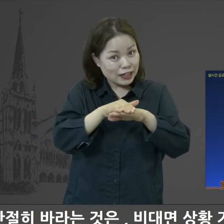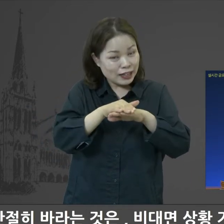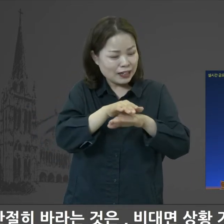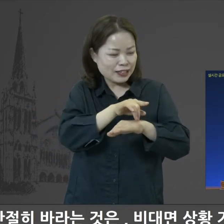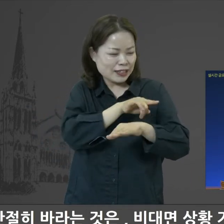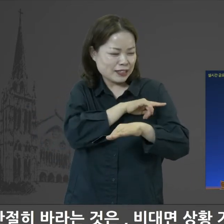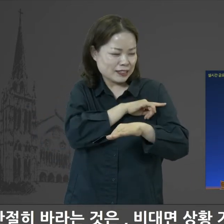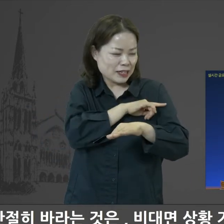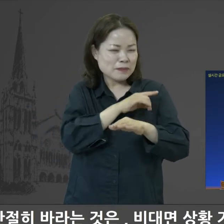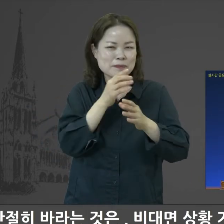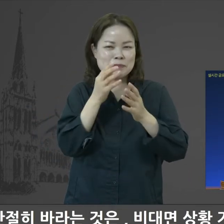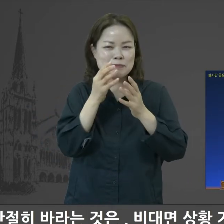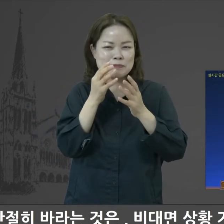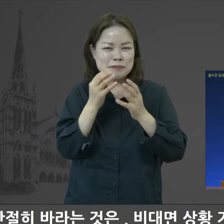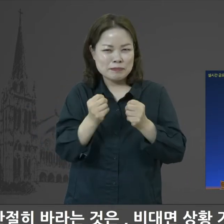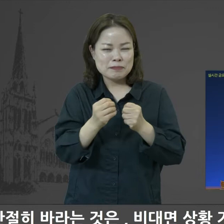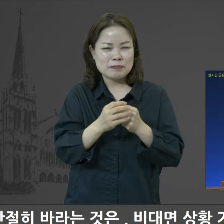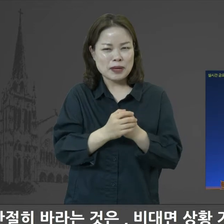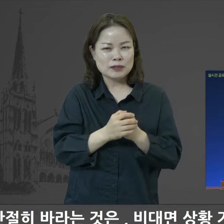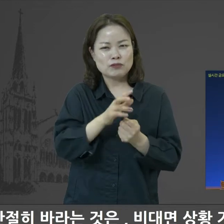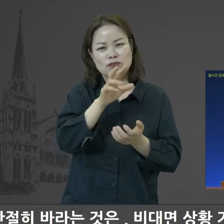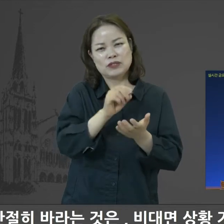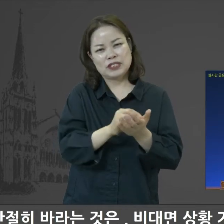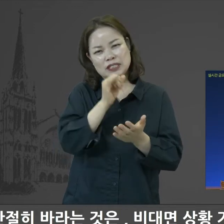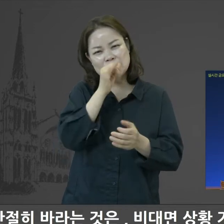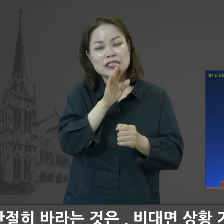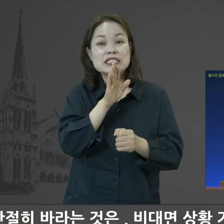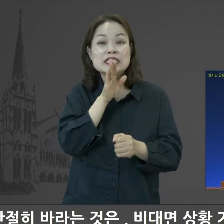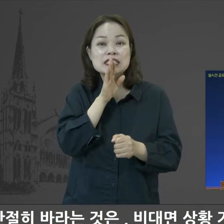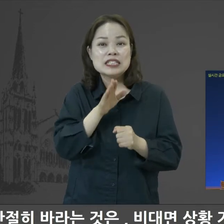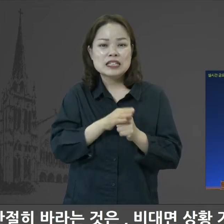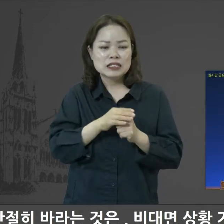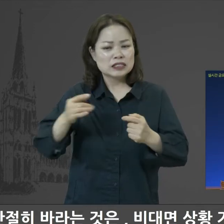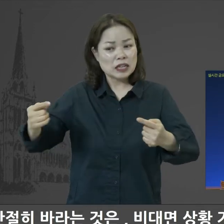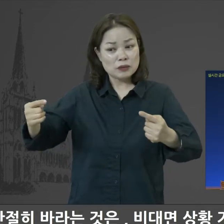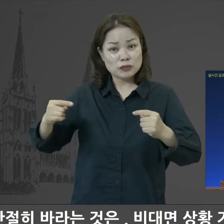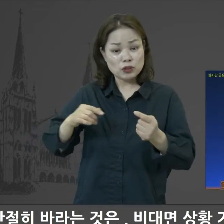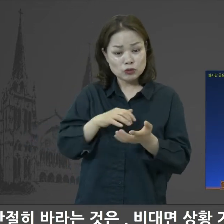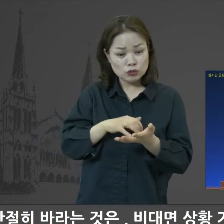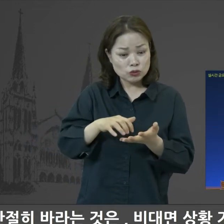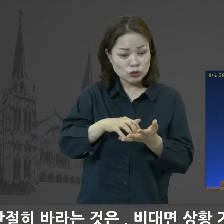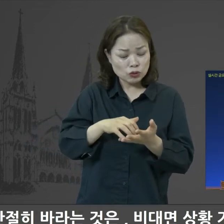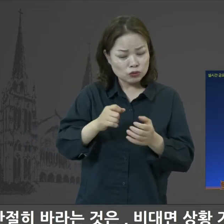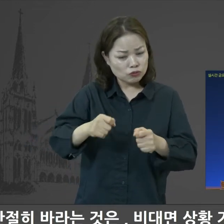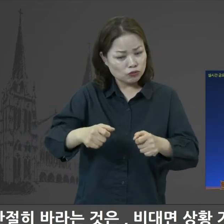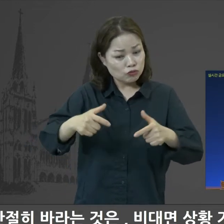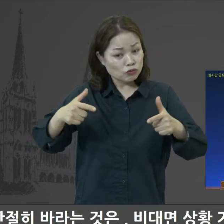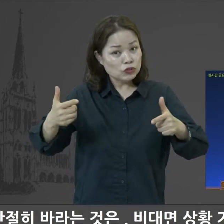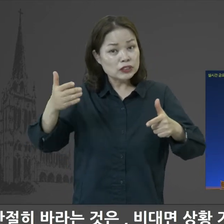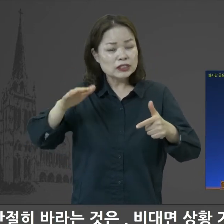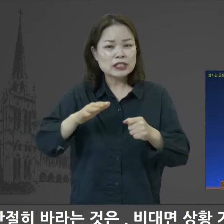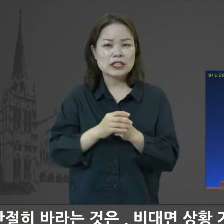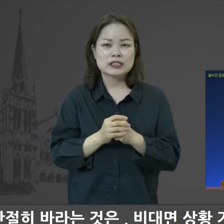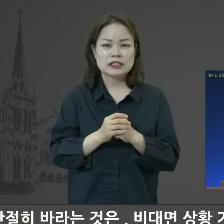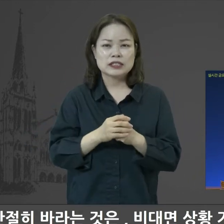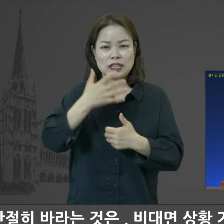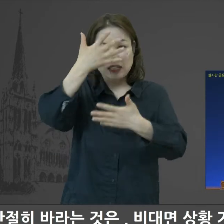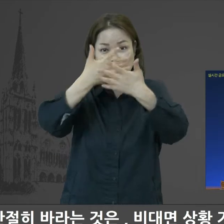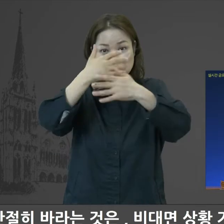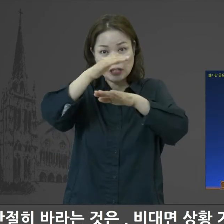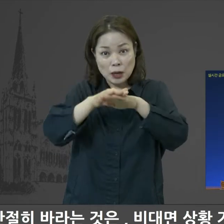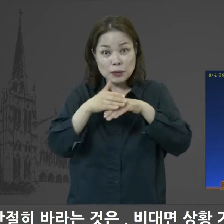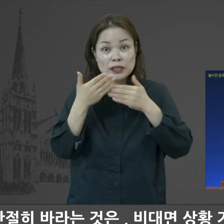가장 많은 이 타격을 받은 것 같습니다. 실제로 참석하시는 수는 오히려 늘었습니다. 이제 비대면이